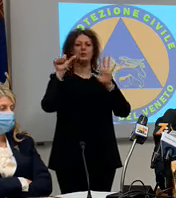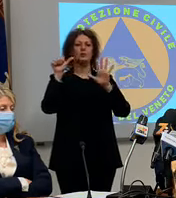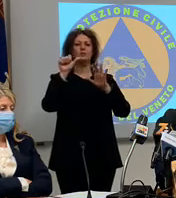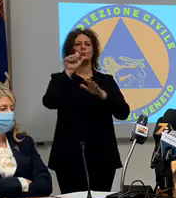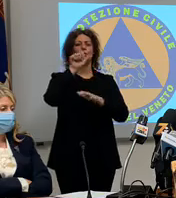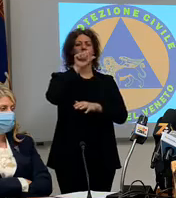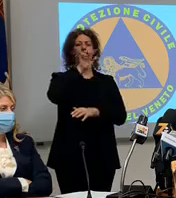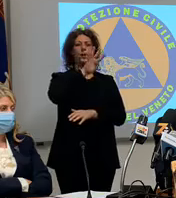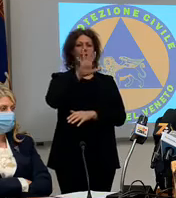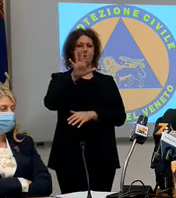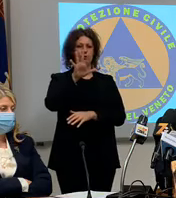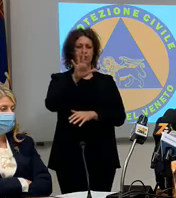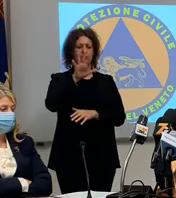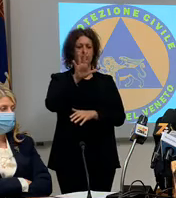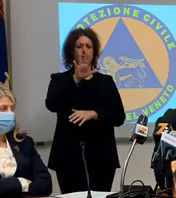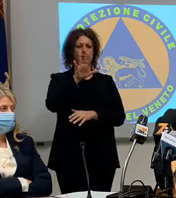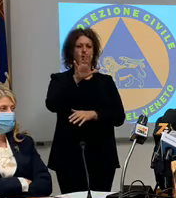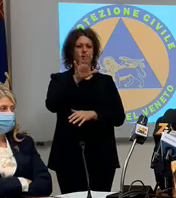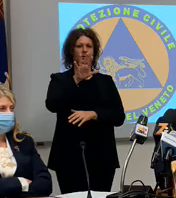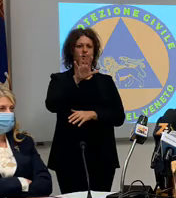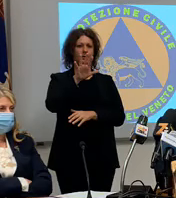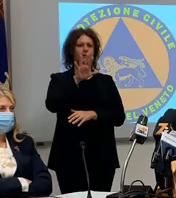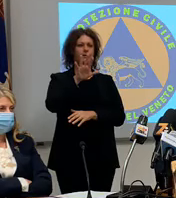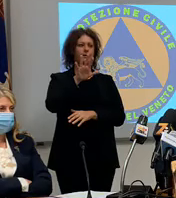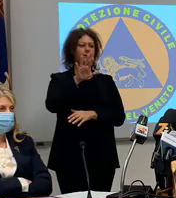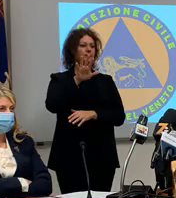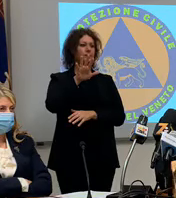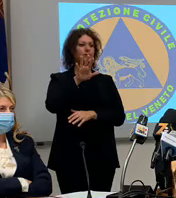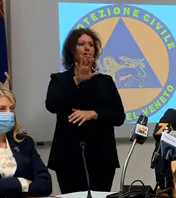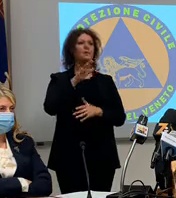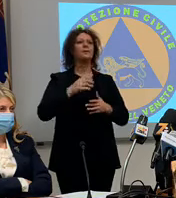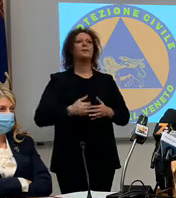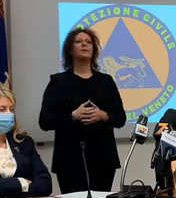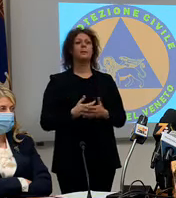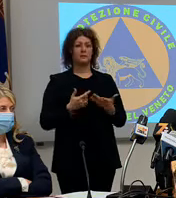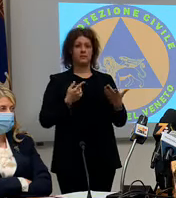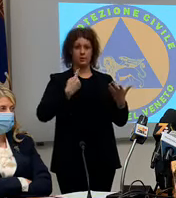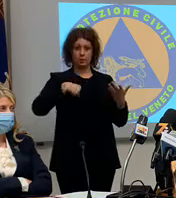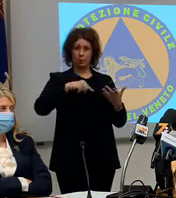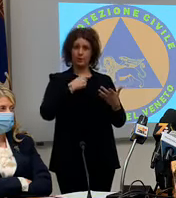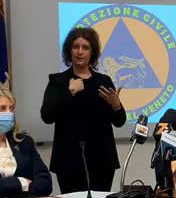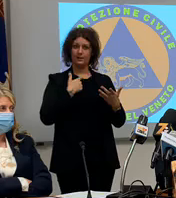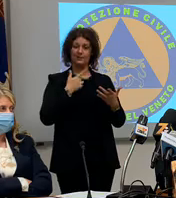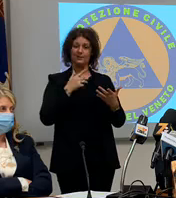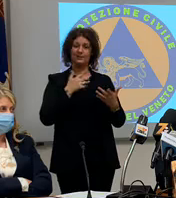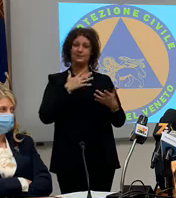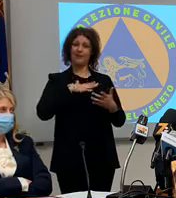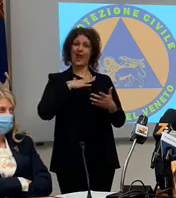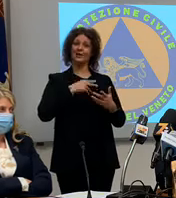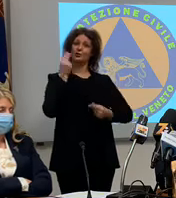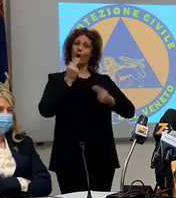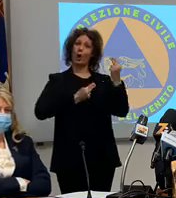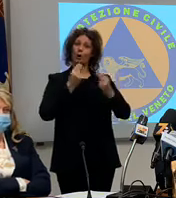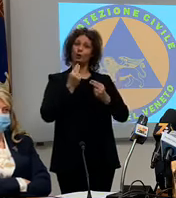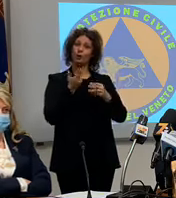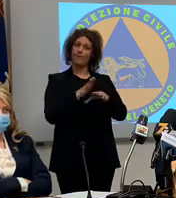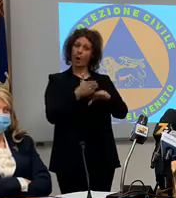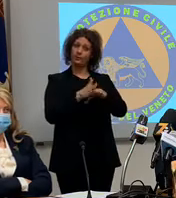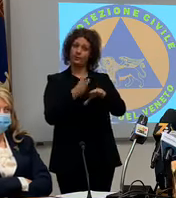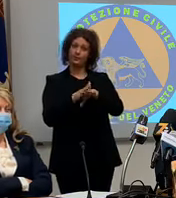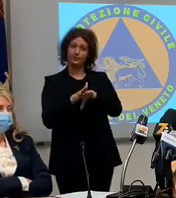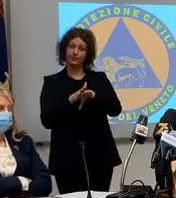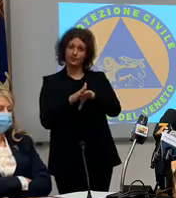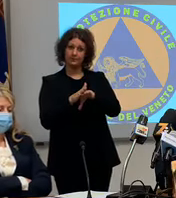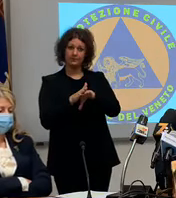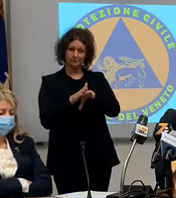6645 Secondo voi cioè gli amministratori si candidano per contare morti Cioè vi rendete conto in che periodo storico